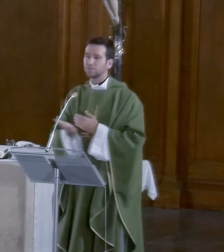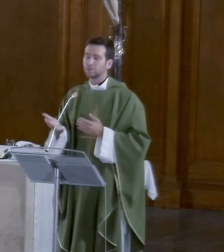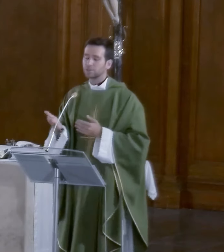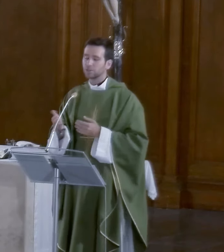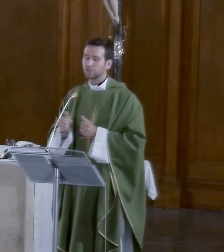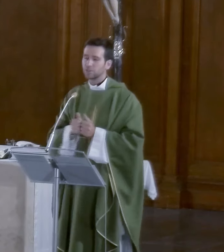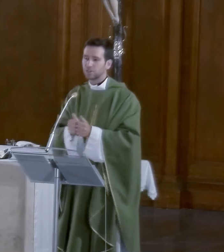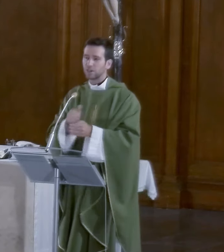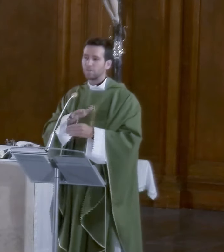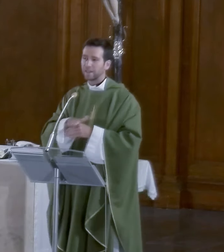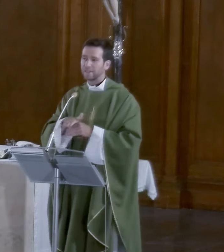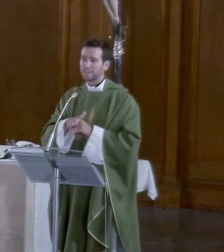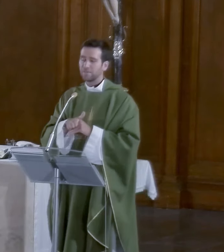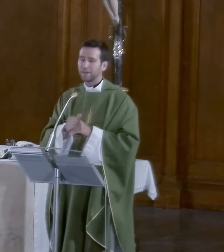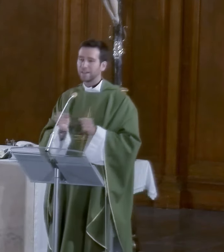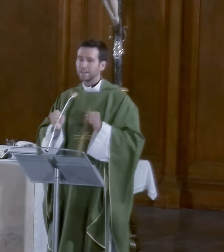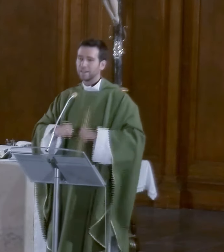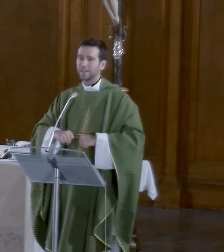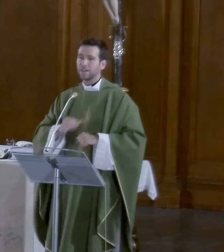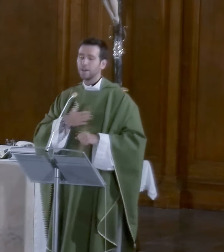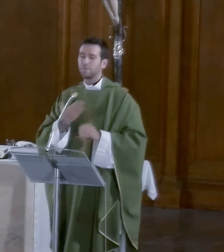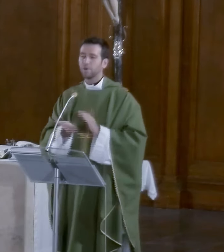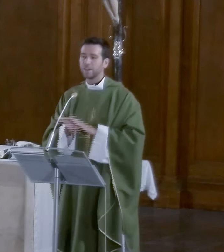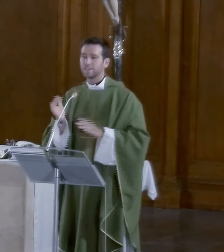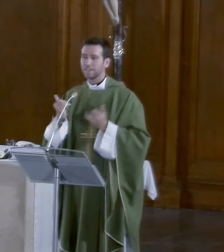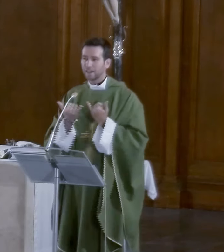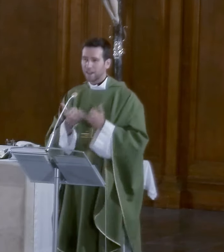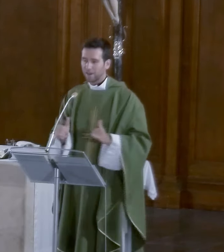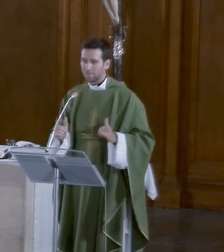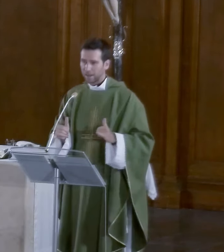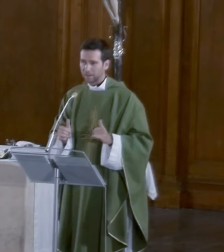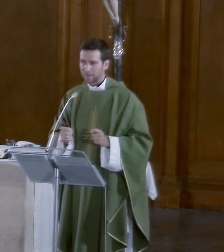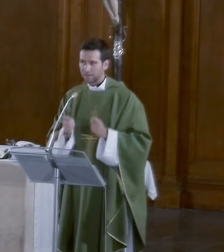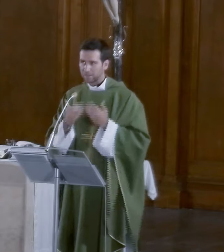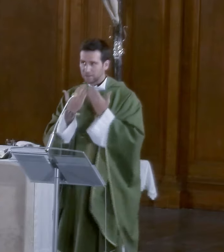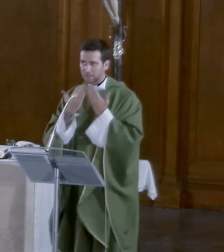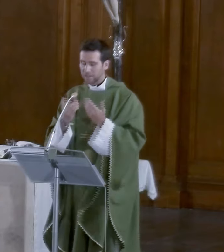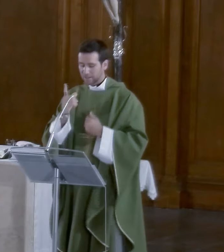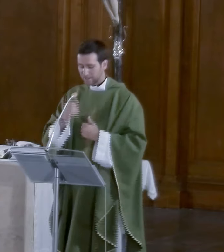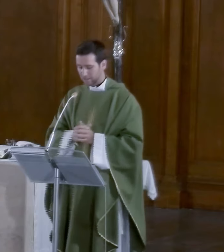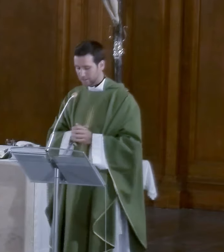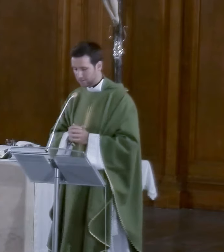descienda sobre vosotros y os acompañe siempre. Podéis ir en paz.